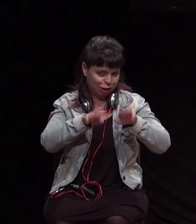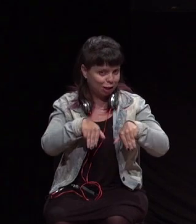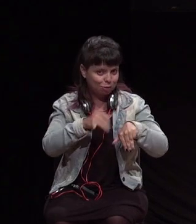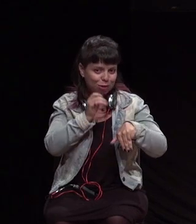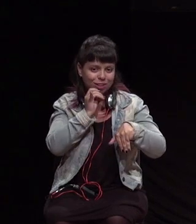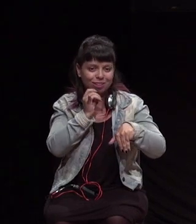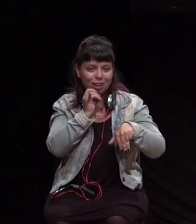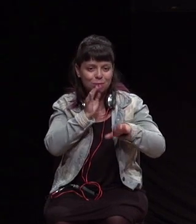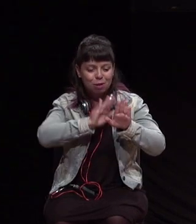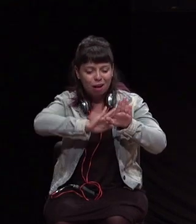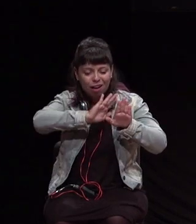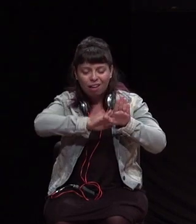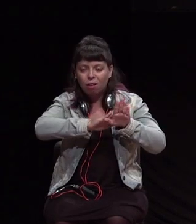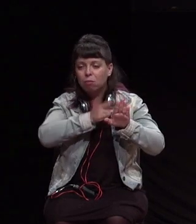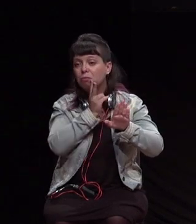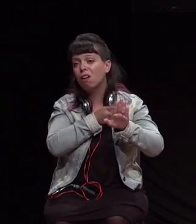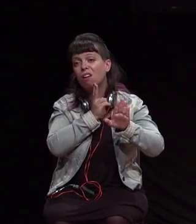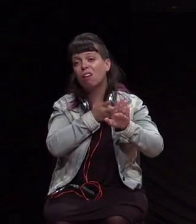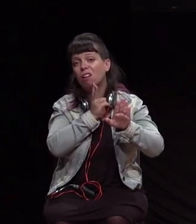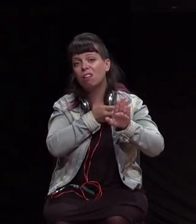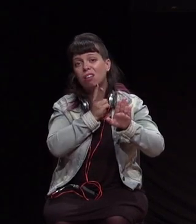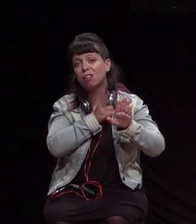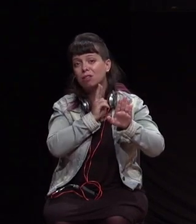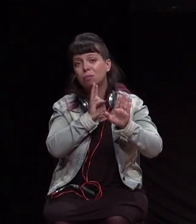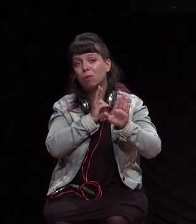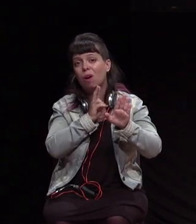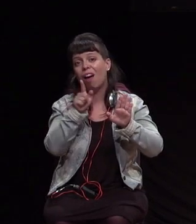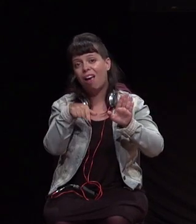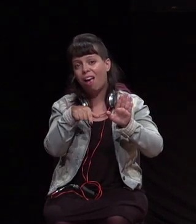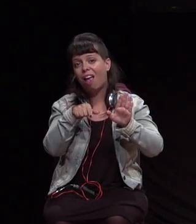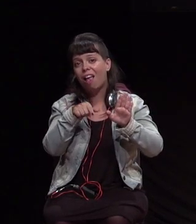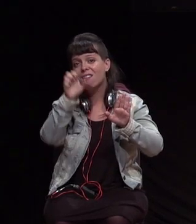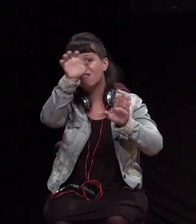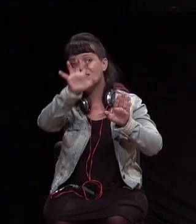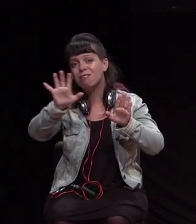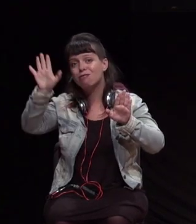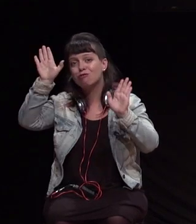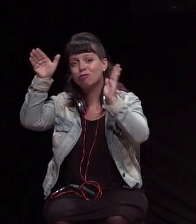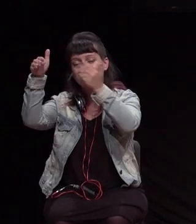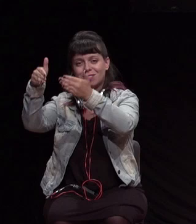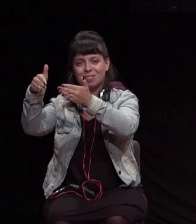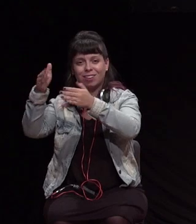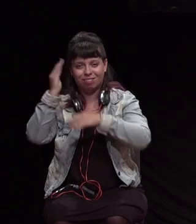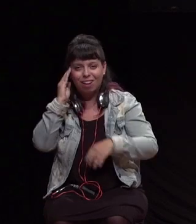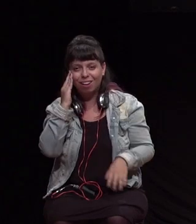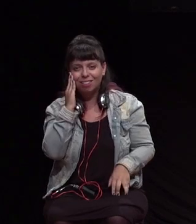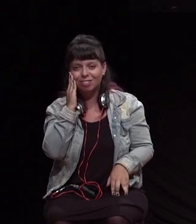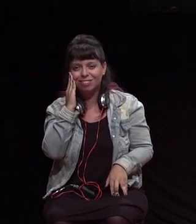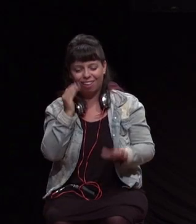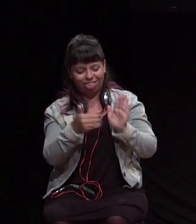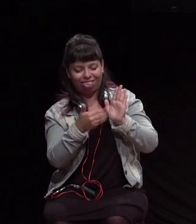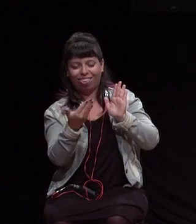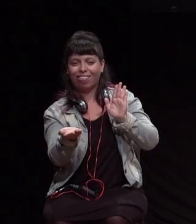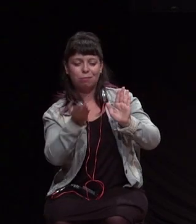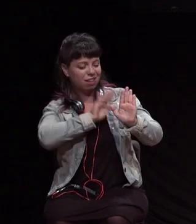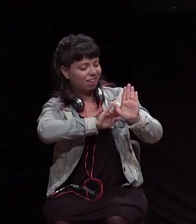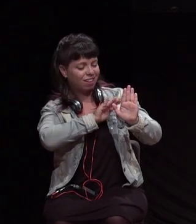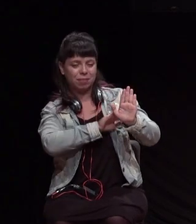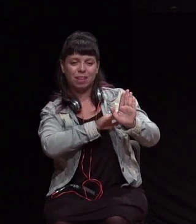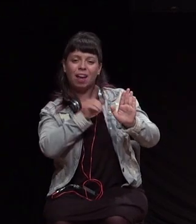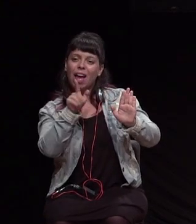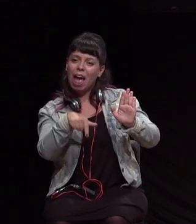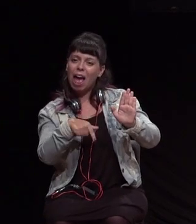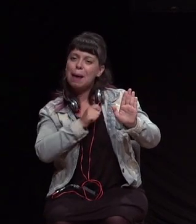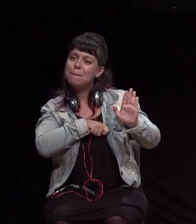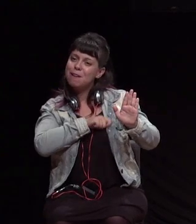daquele museu, o olhar continua eurocêntrico, ou seja, a perversão ela continua ainda de maneira, ela é ativada de maneira